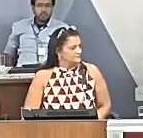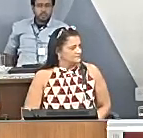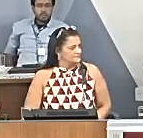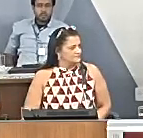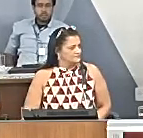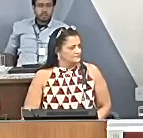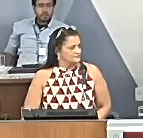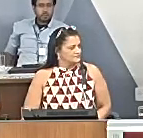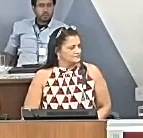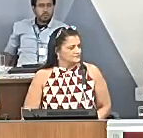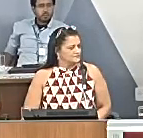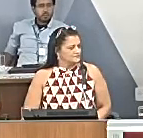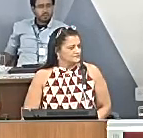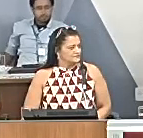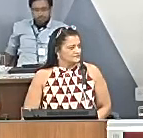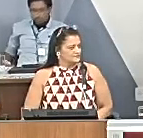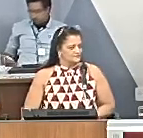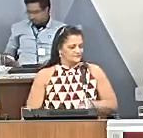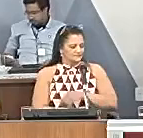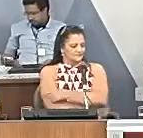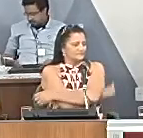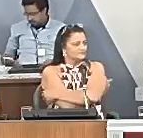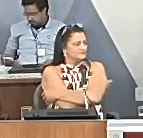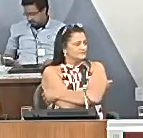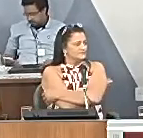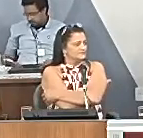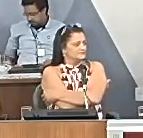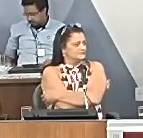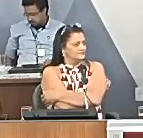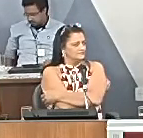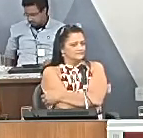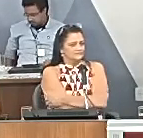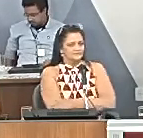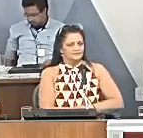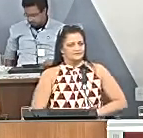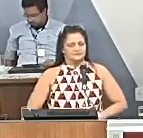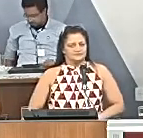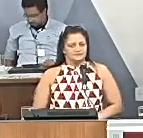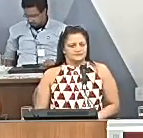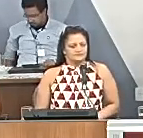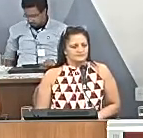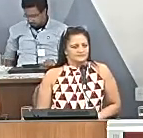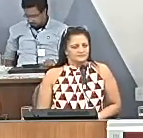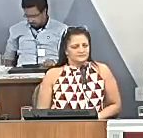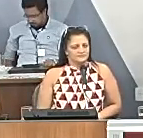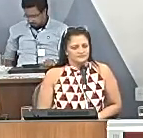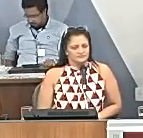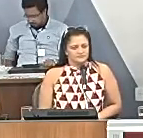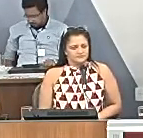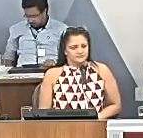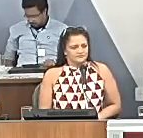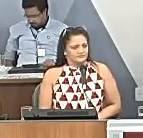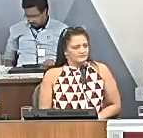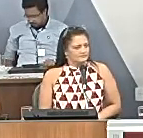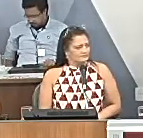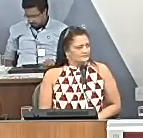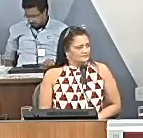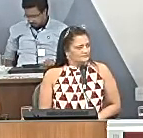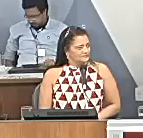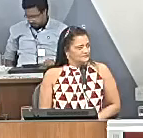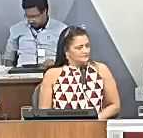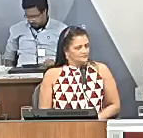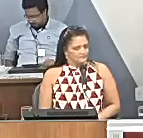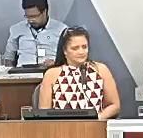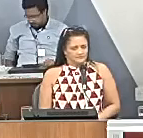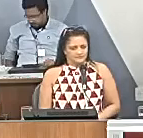mandaram professores de libras por uma criança que não entendia livres que vai adiantar nada então nós temos que ter